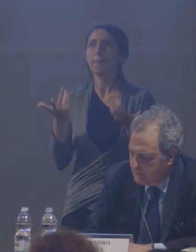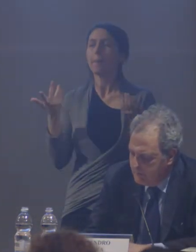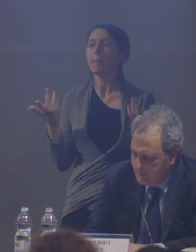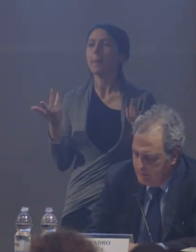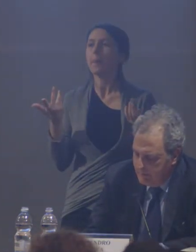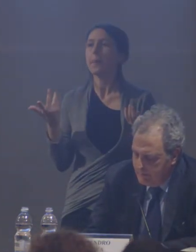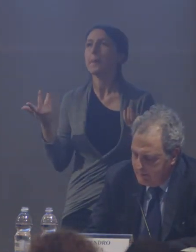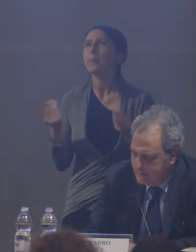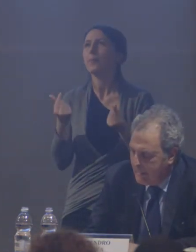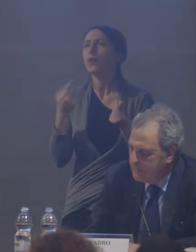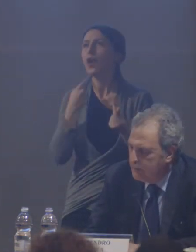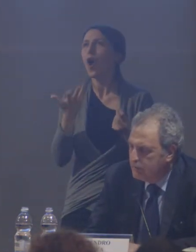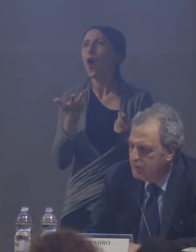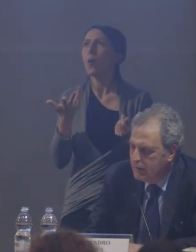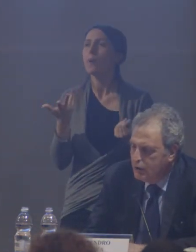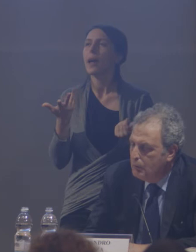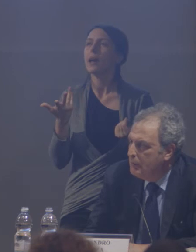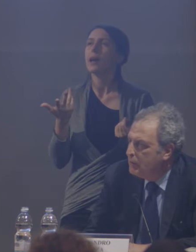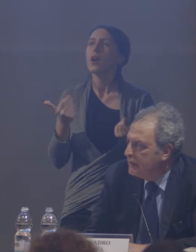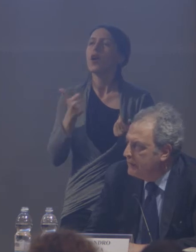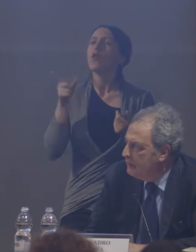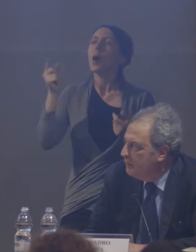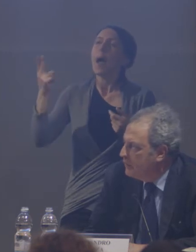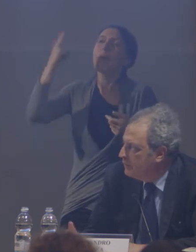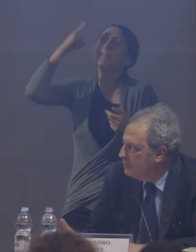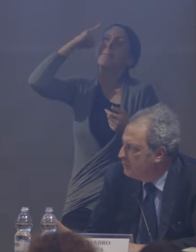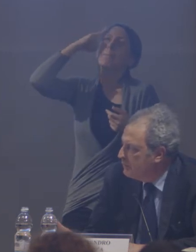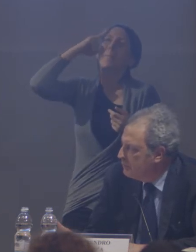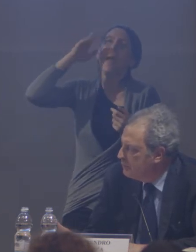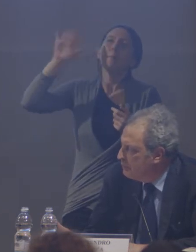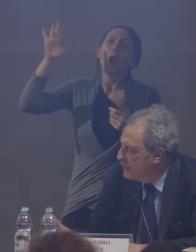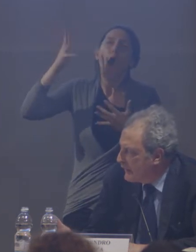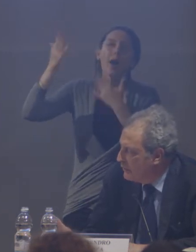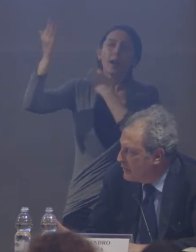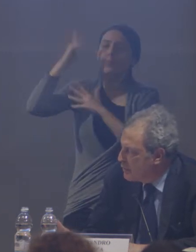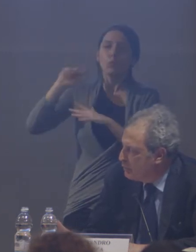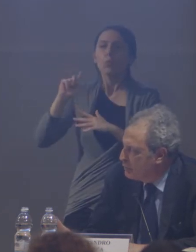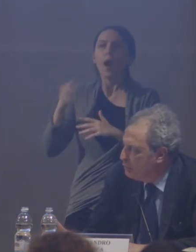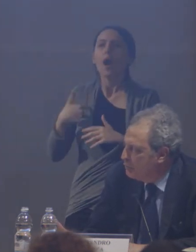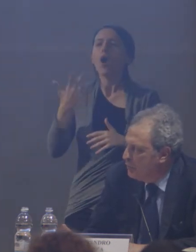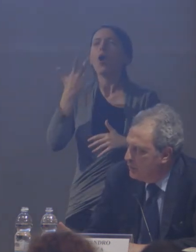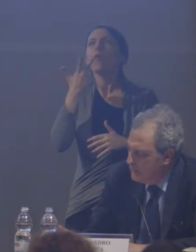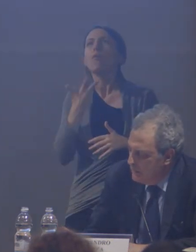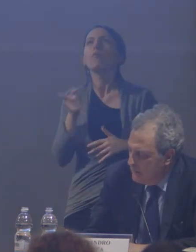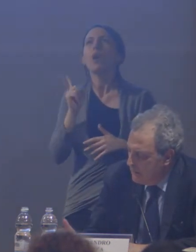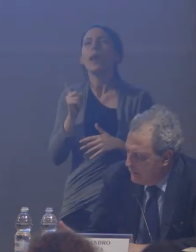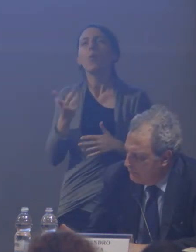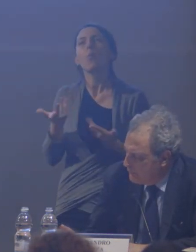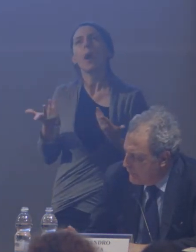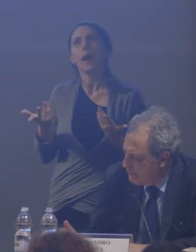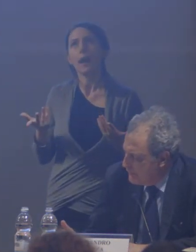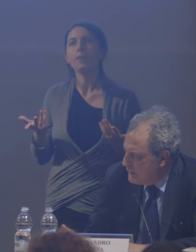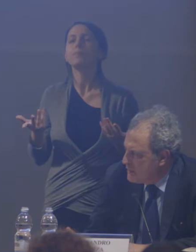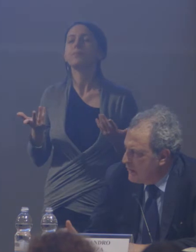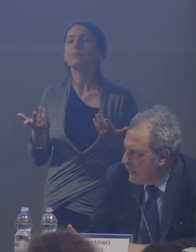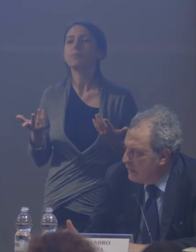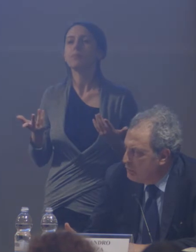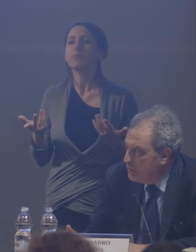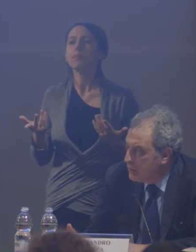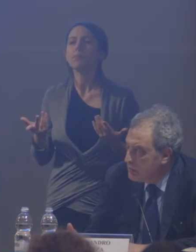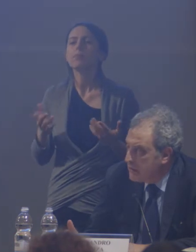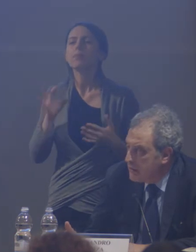sorta di ritratto commemorativo. Credo che sia opportuno riferirsi